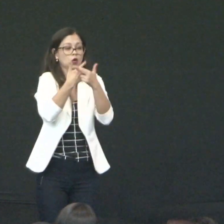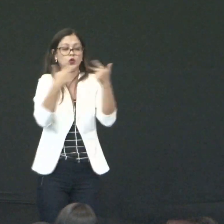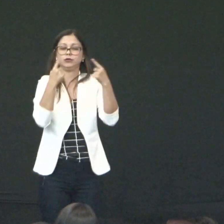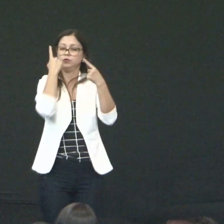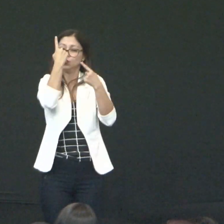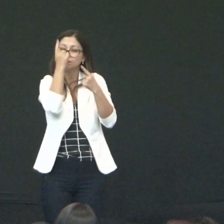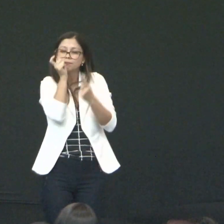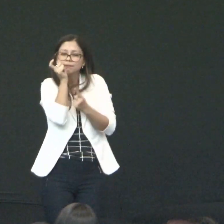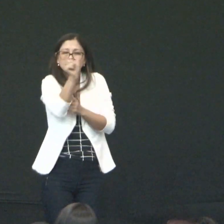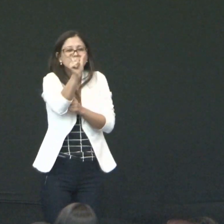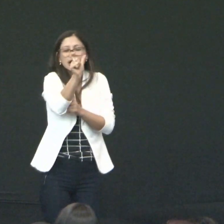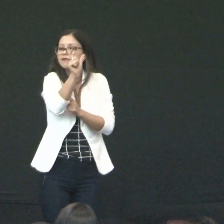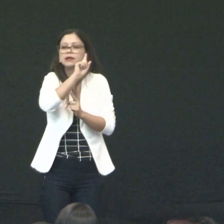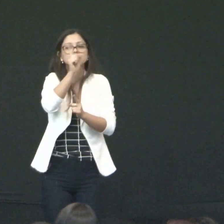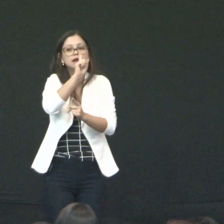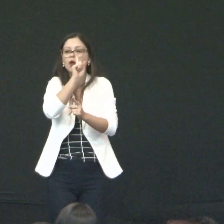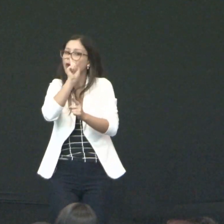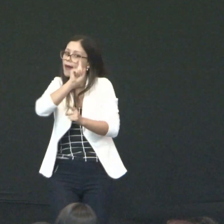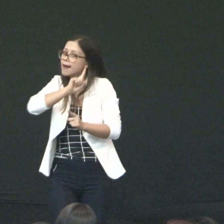respeito desse assunto.